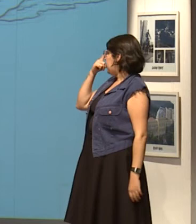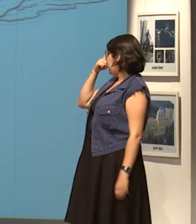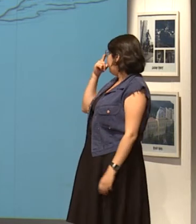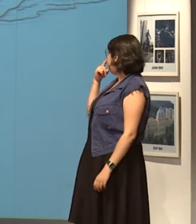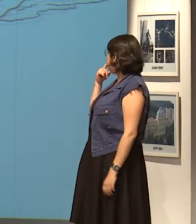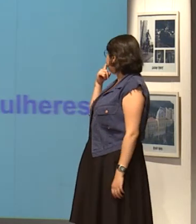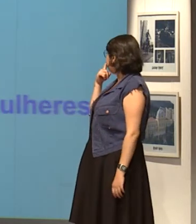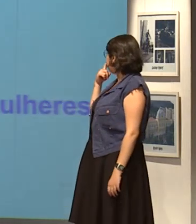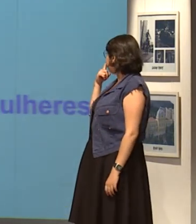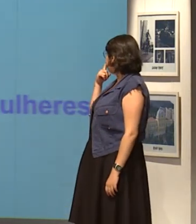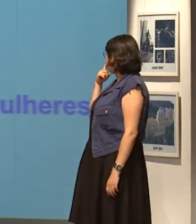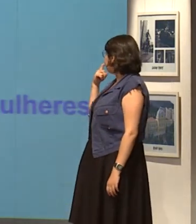sutilezas.